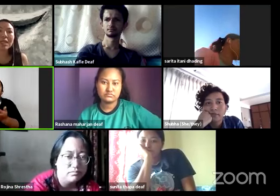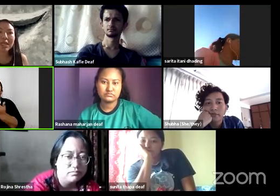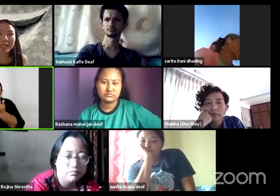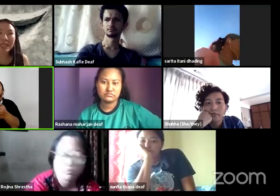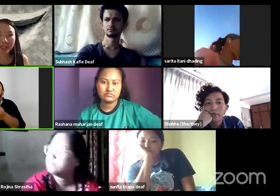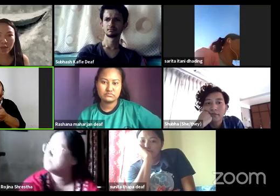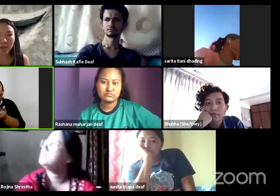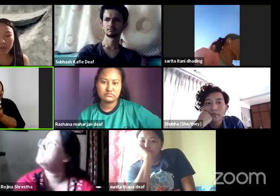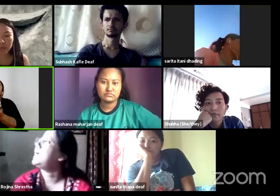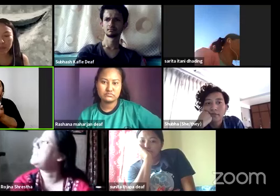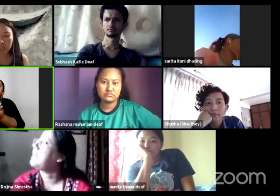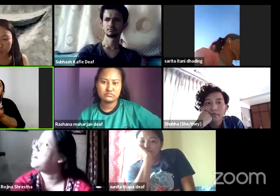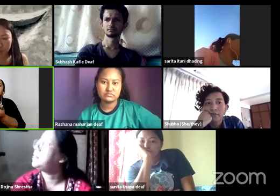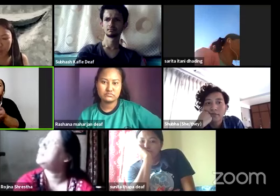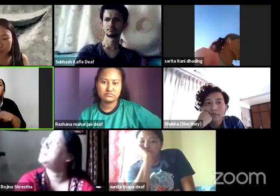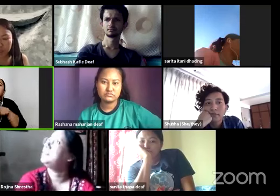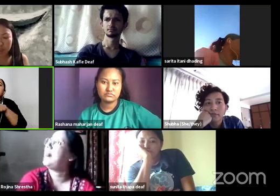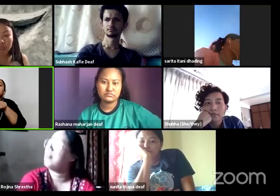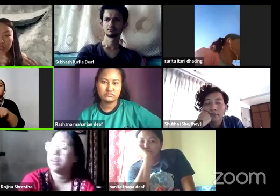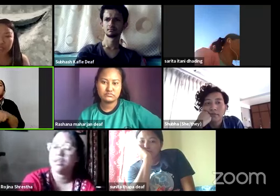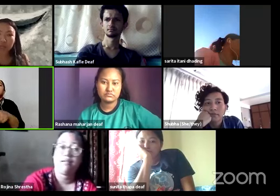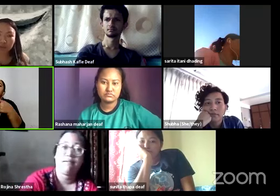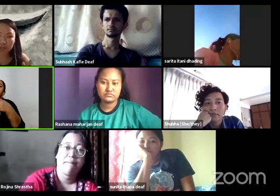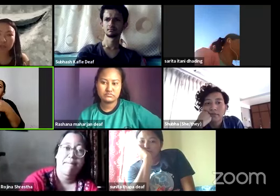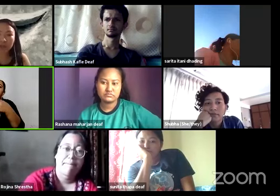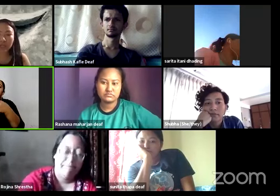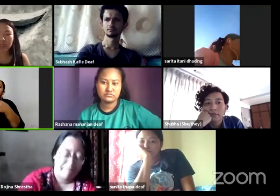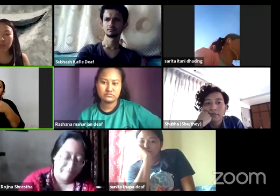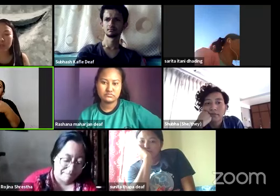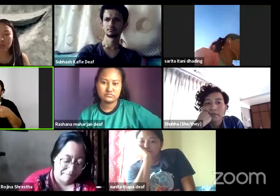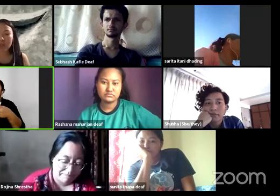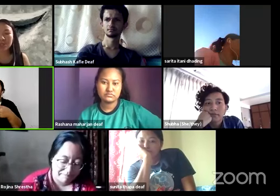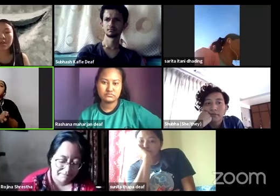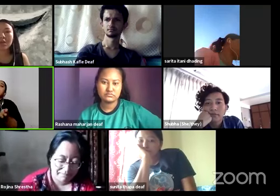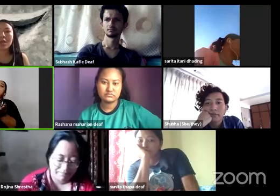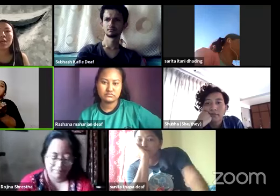एकदम क्लियरली राखिदिनु भएको छ. थ्याङ्क यू सो मच. अझ धेरै छलफल गर्न एकदमै जरुरी छ.